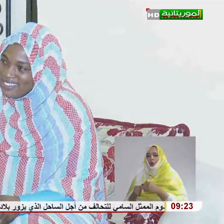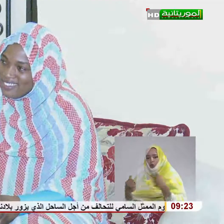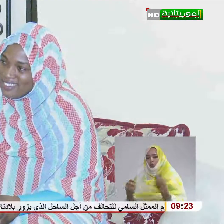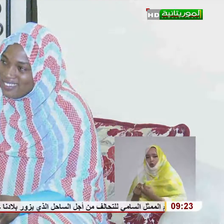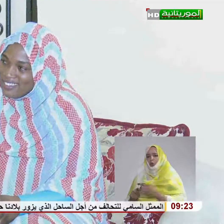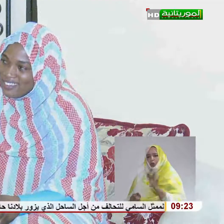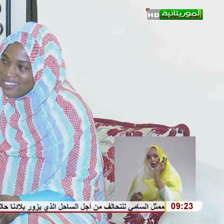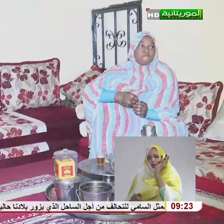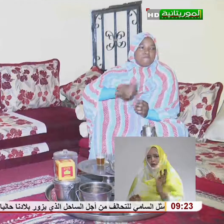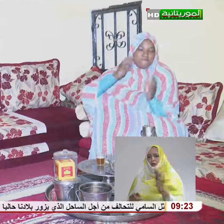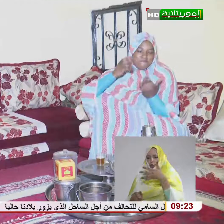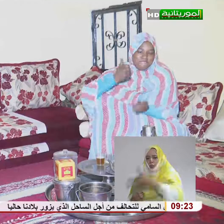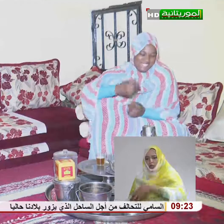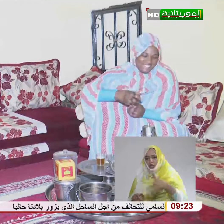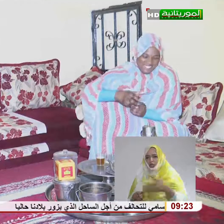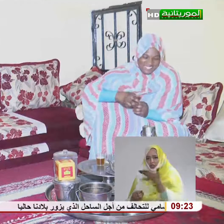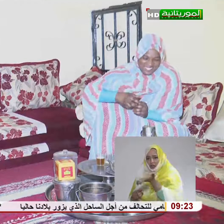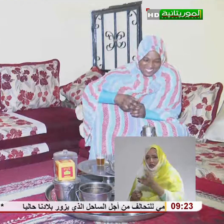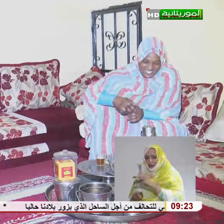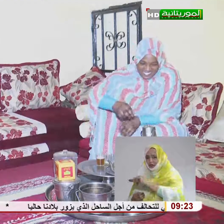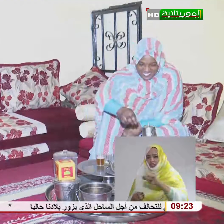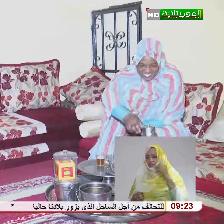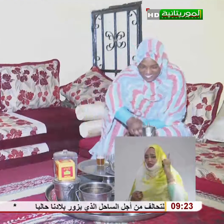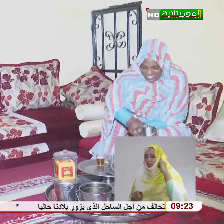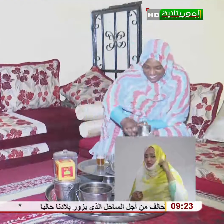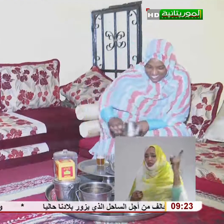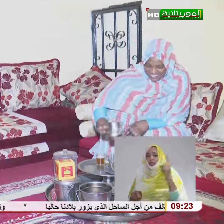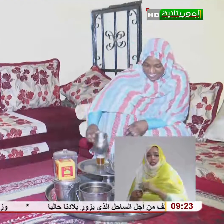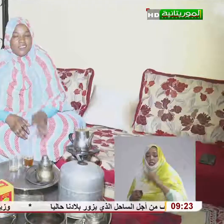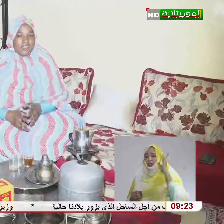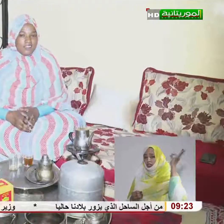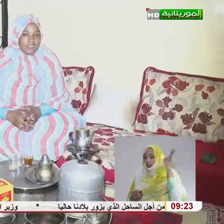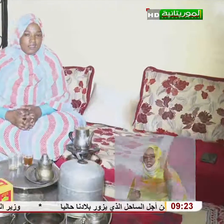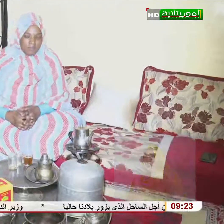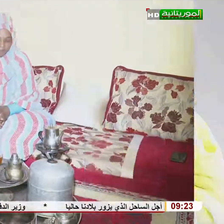بعيدا عن النظرة المجتمعية التي تنظر بالدنيا